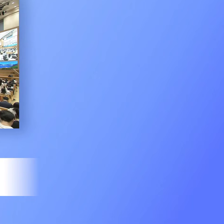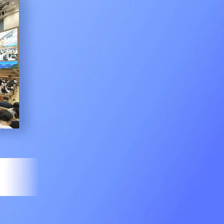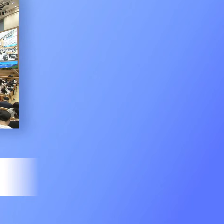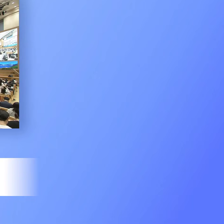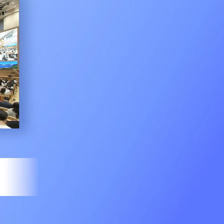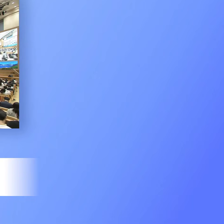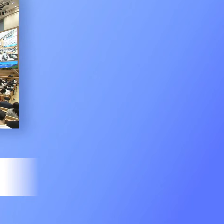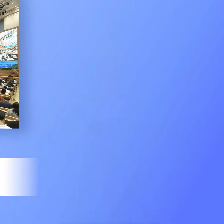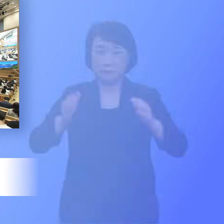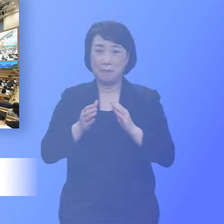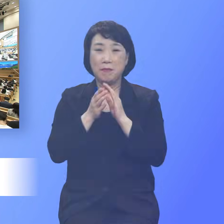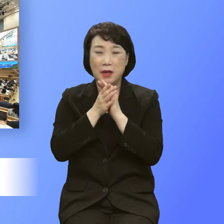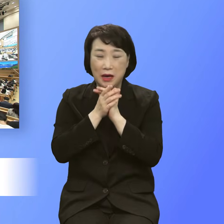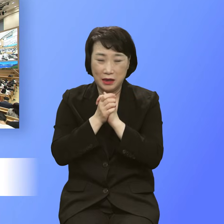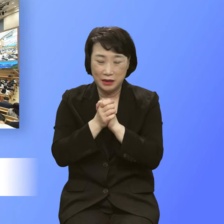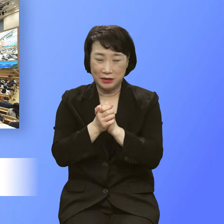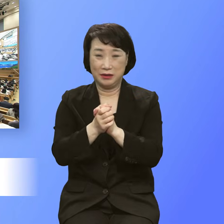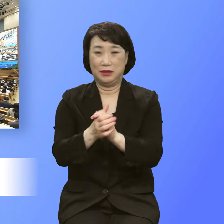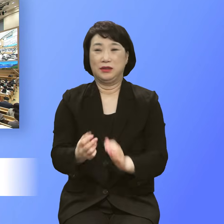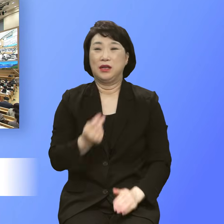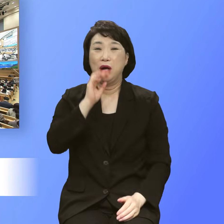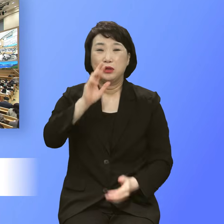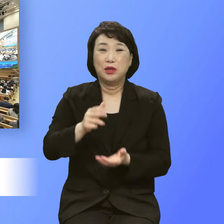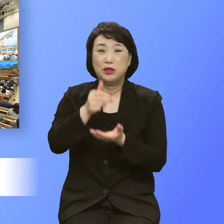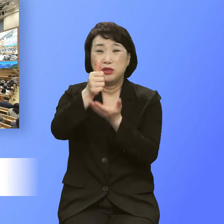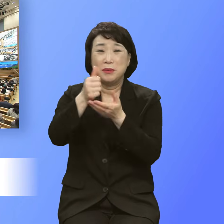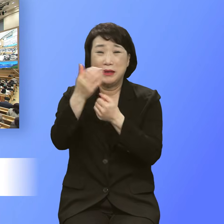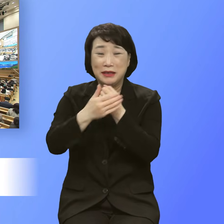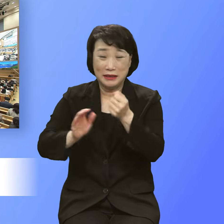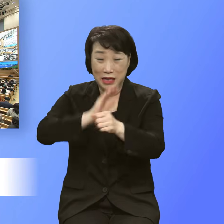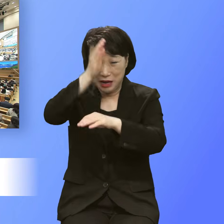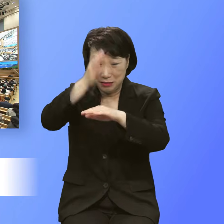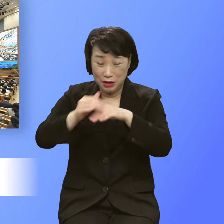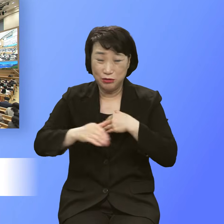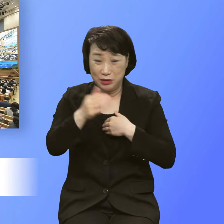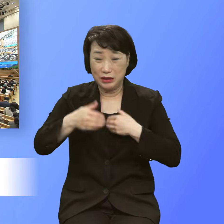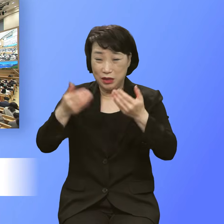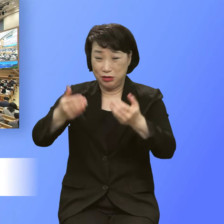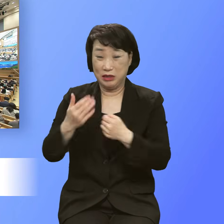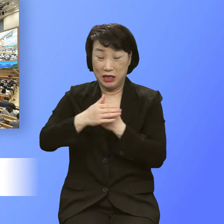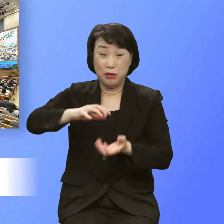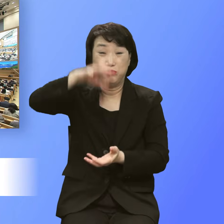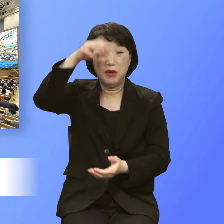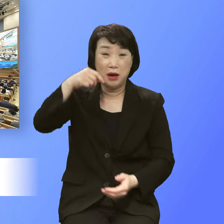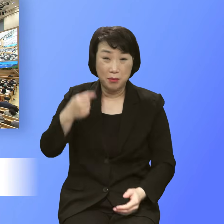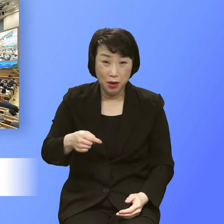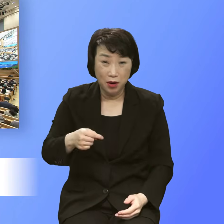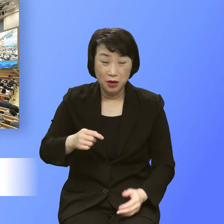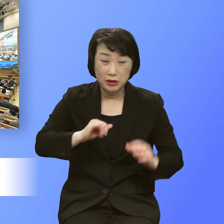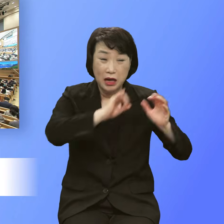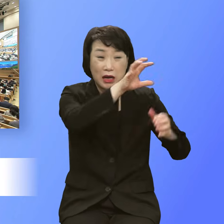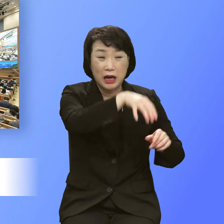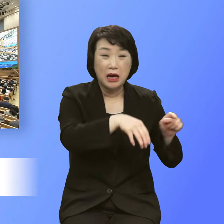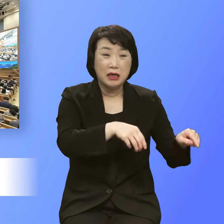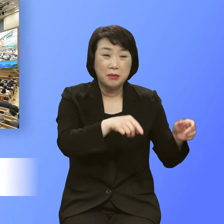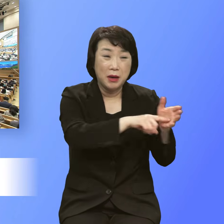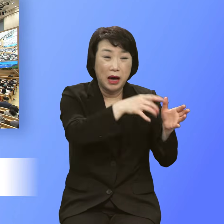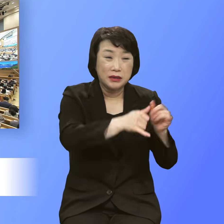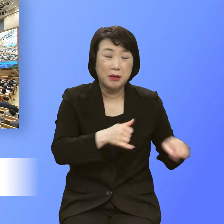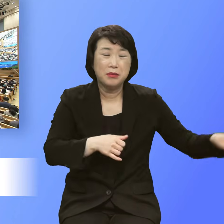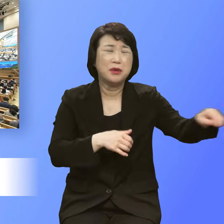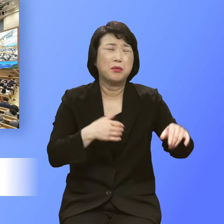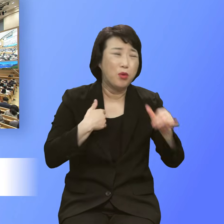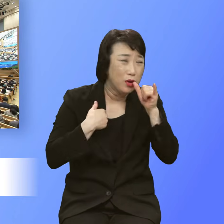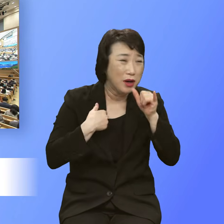통한 생명 되신 주님 은혜와 사랑을 감사합니다. 우리에게 베푸신 은혜의 분량이 어떤 분량인지 세상은 알지 못합니다.